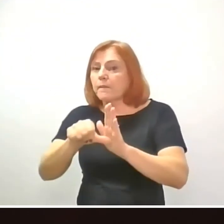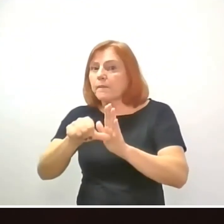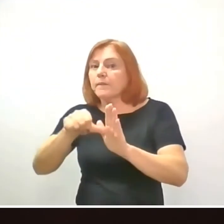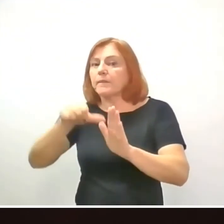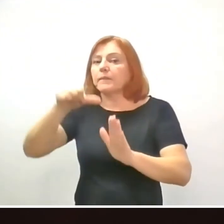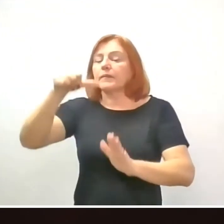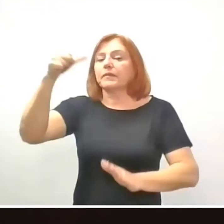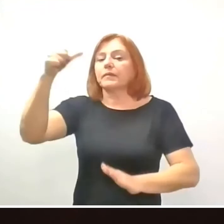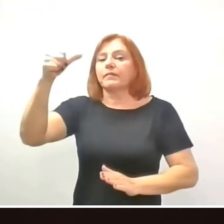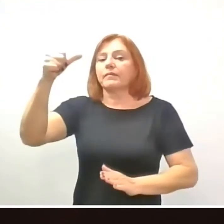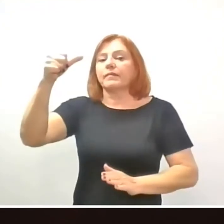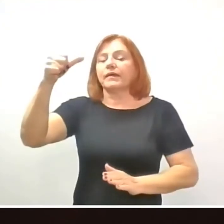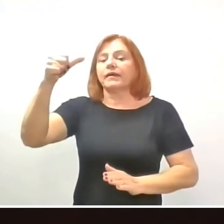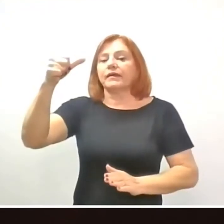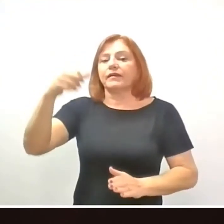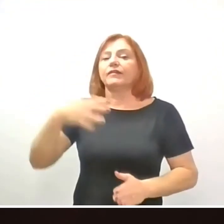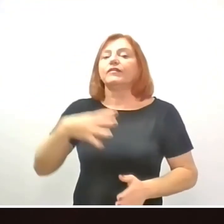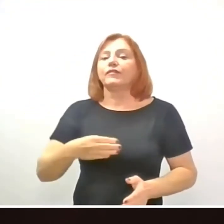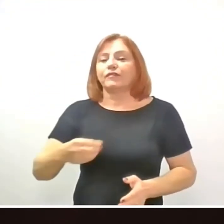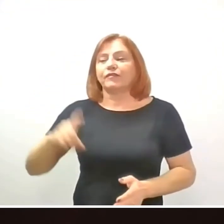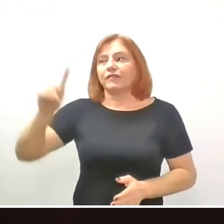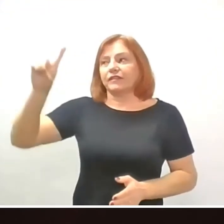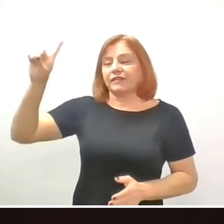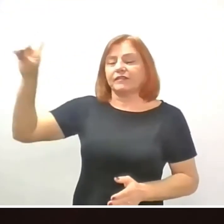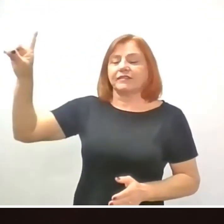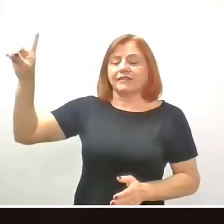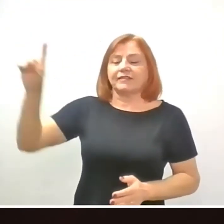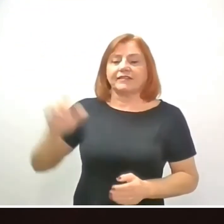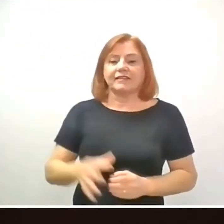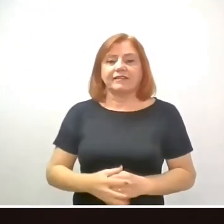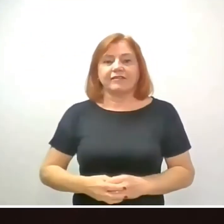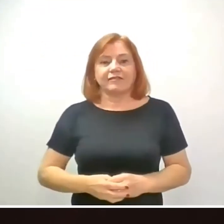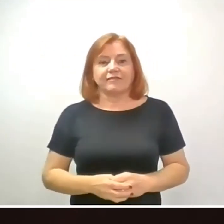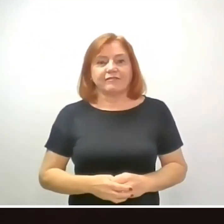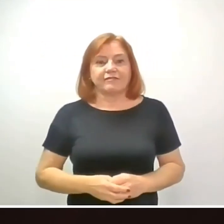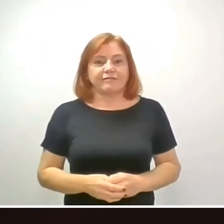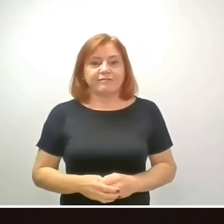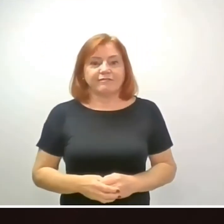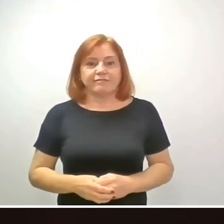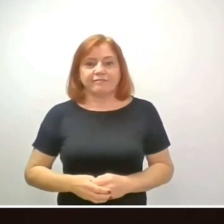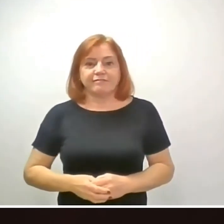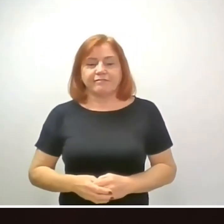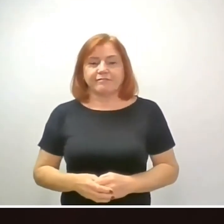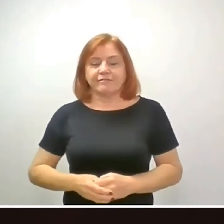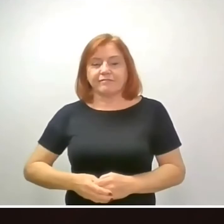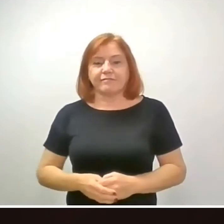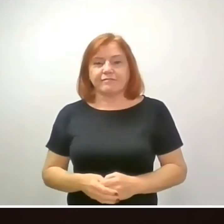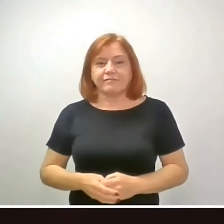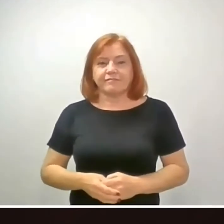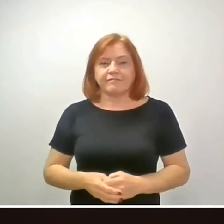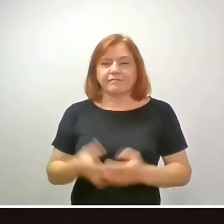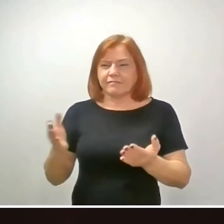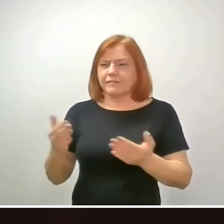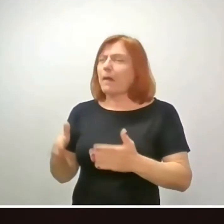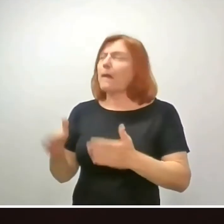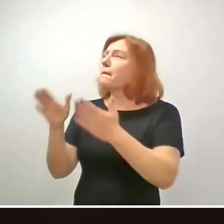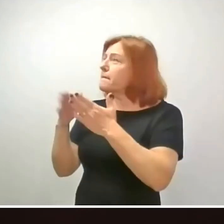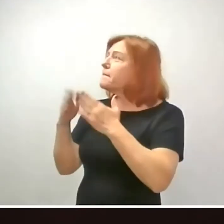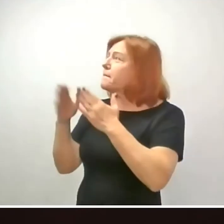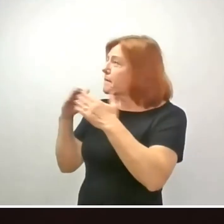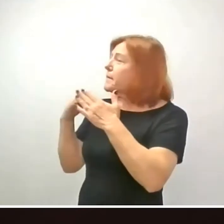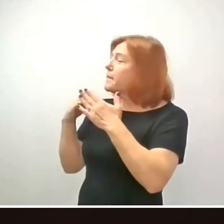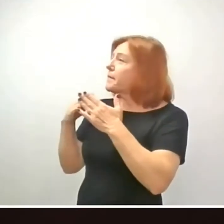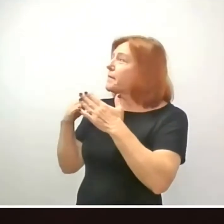pede-me. Você fez tudo que eu queria, agora pede-me. E eu te darei as nações por herança, e as extremidades